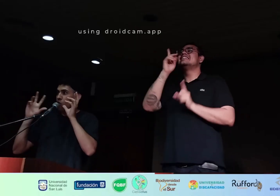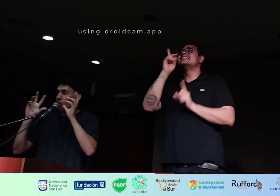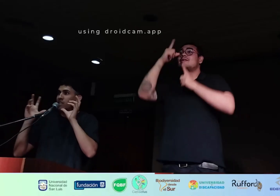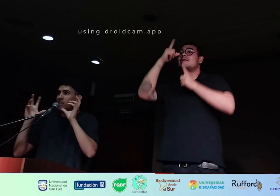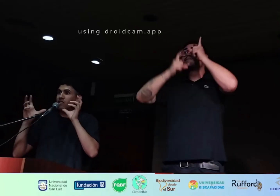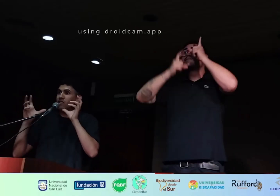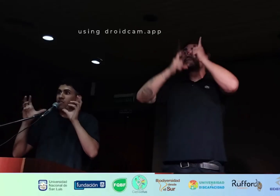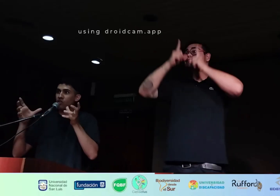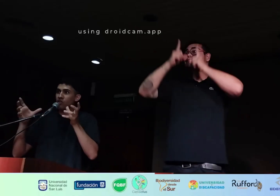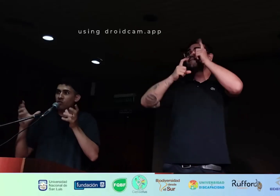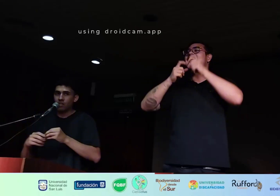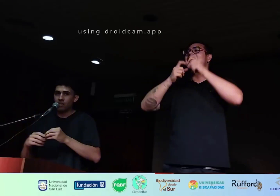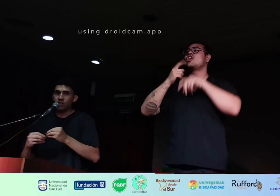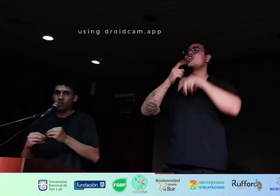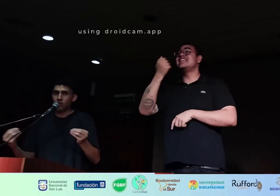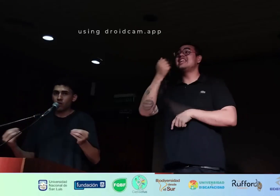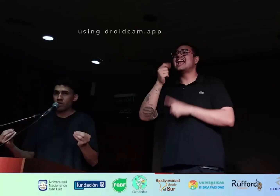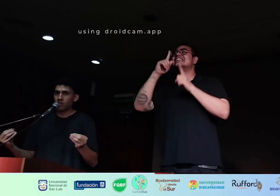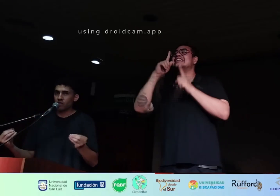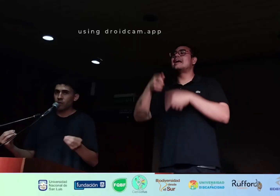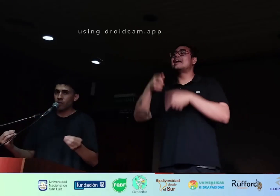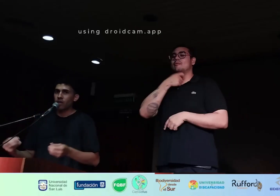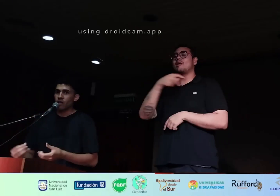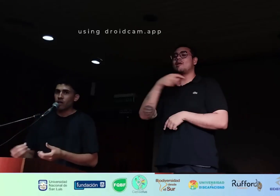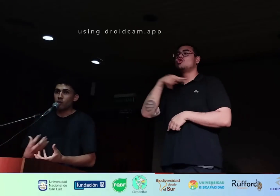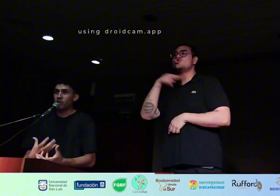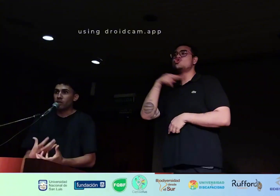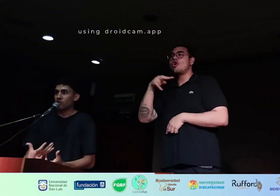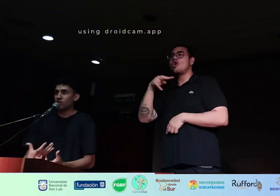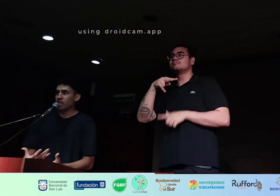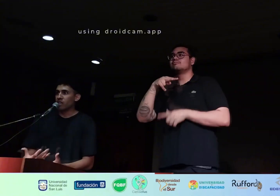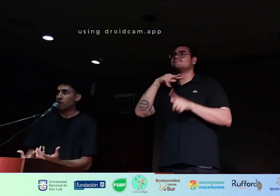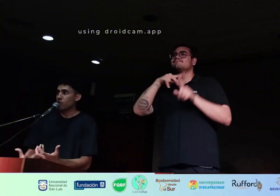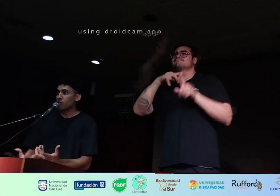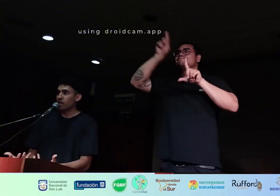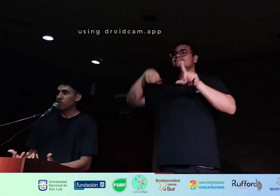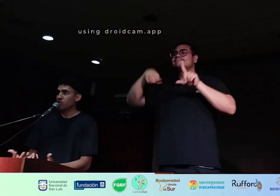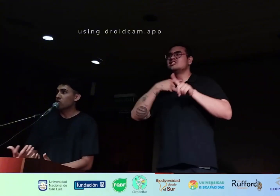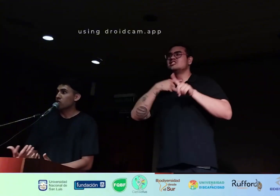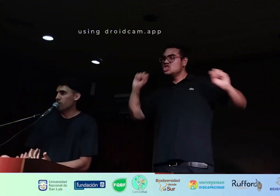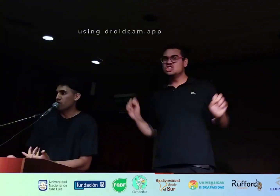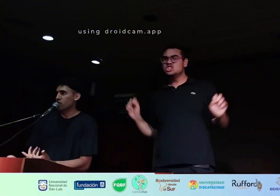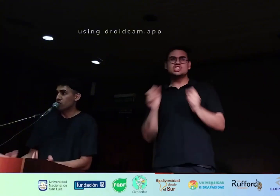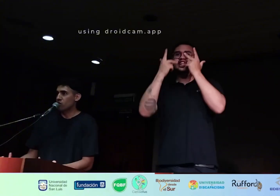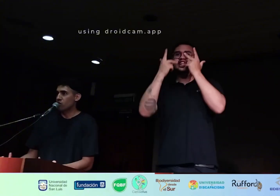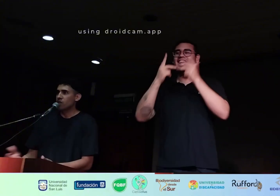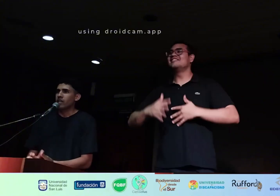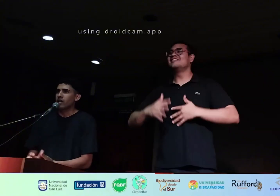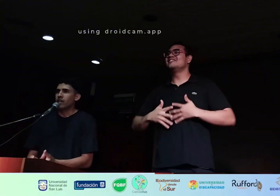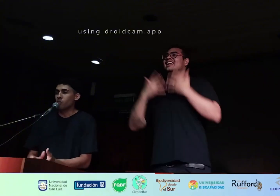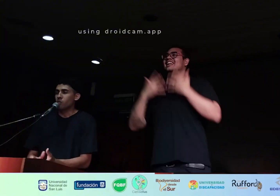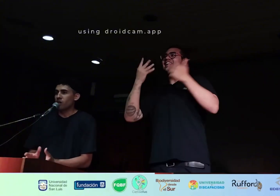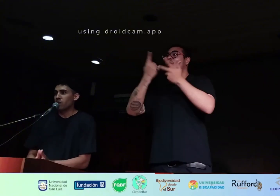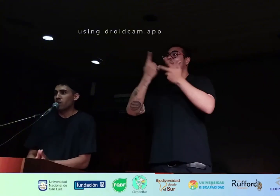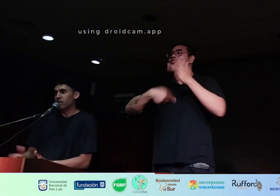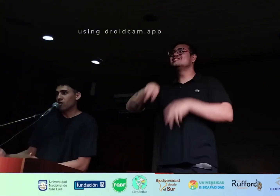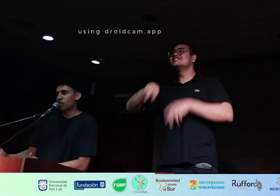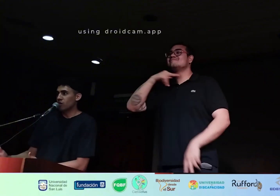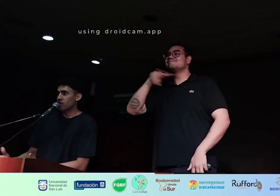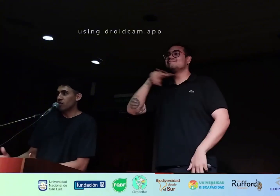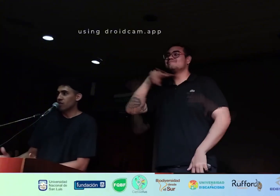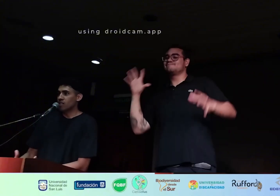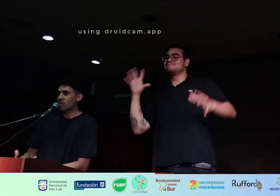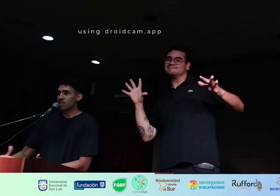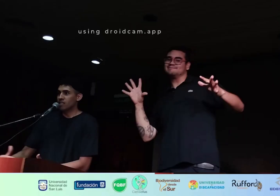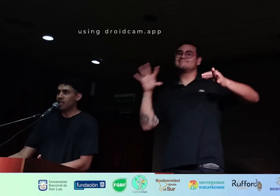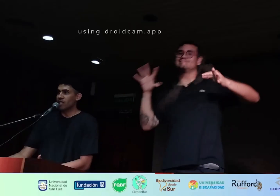el sentido de la conversación. Como mencioné, es complejo y estoy trabajando solo. Es como que investigo una